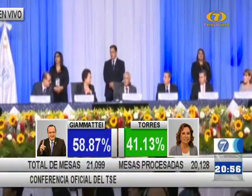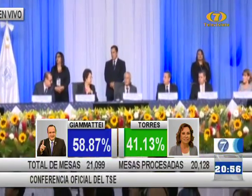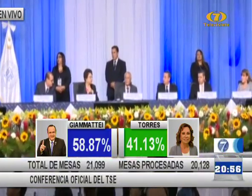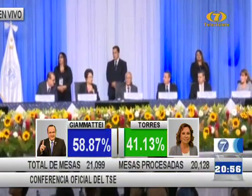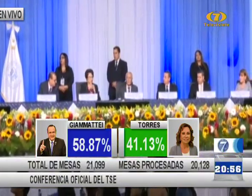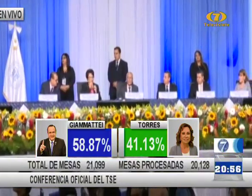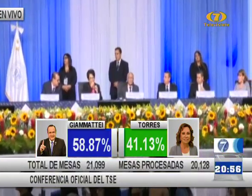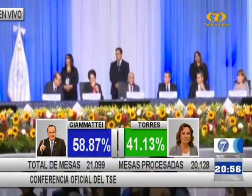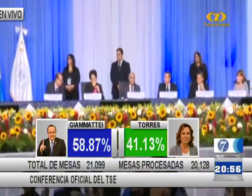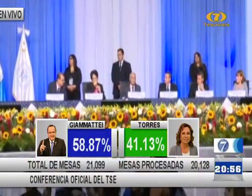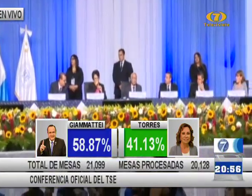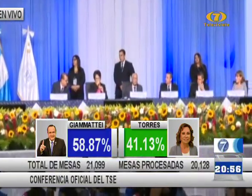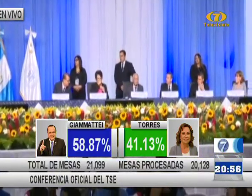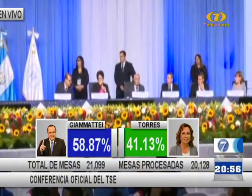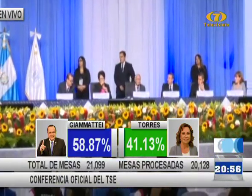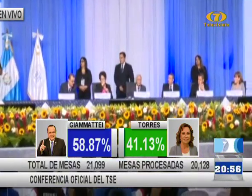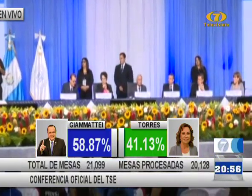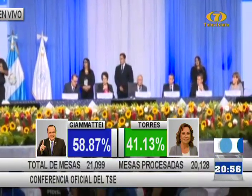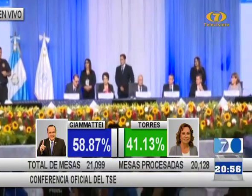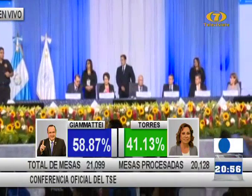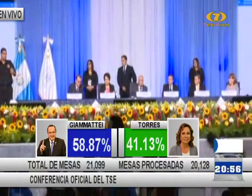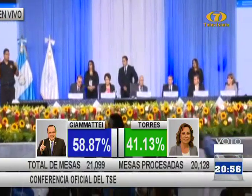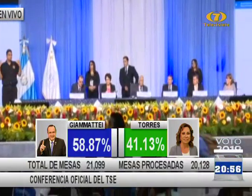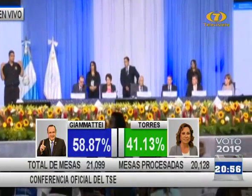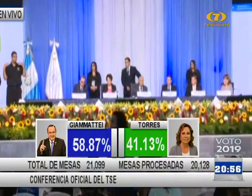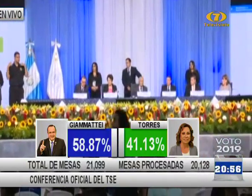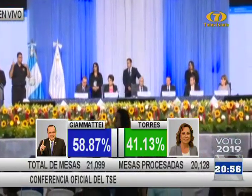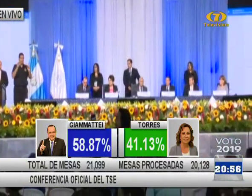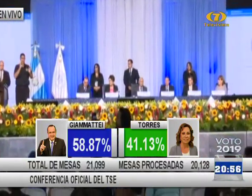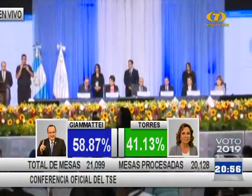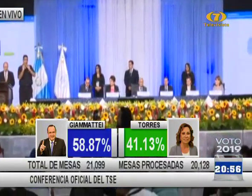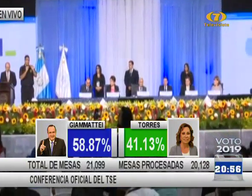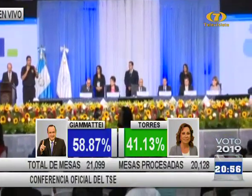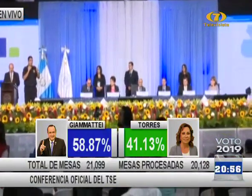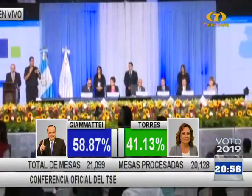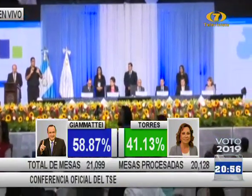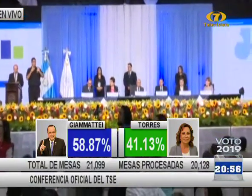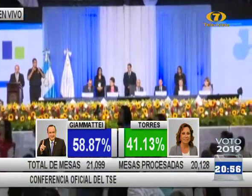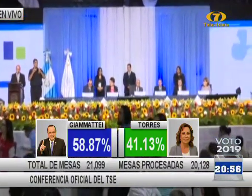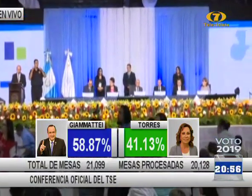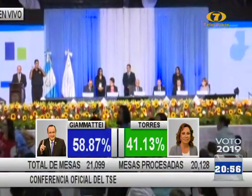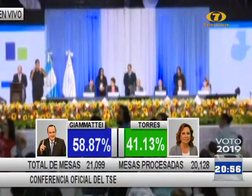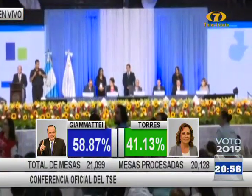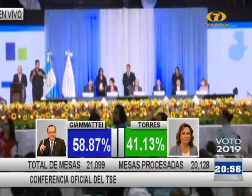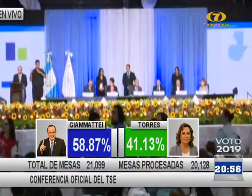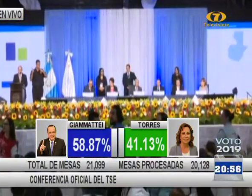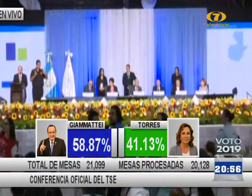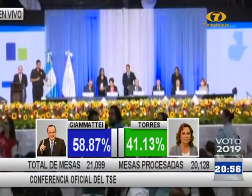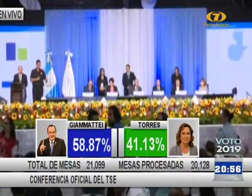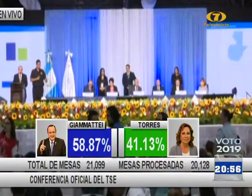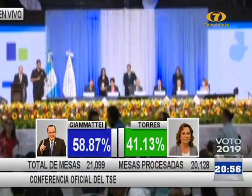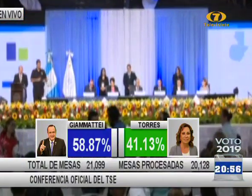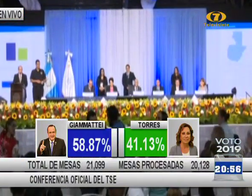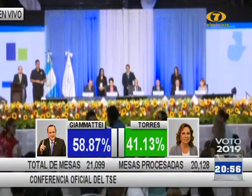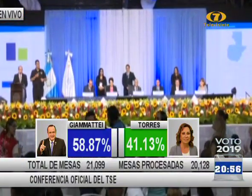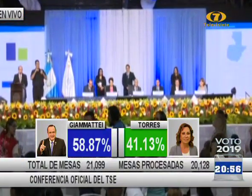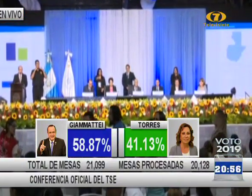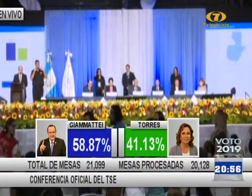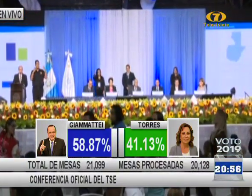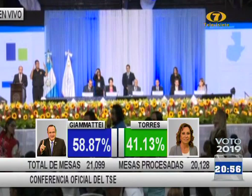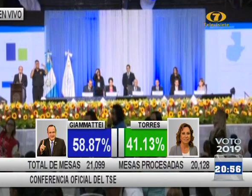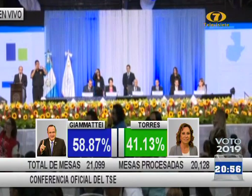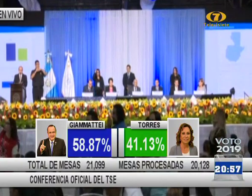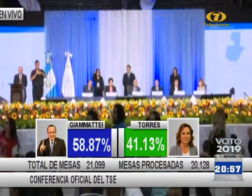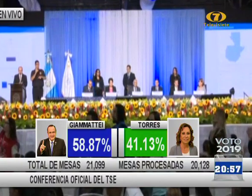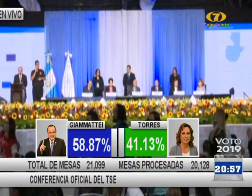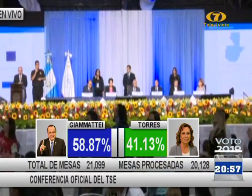Concluye así la conferencia de prensa ofrecida por el Tribunal Supremo Electoral, más del 95% del escrutinio a esta hora